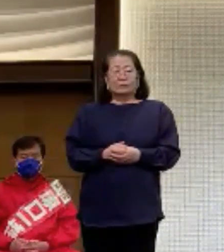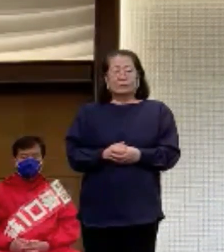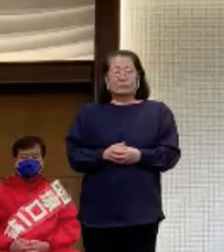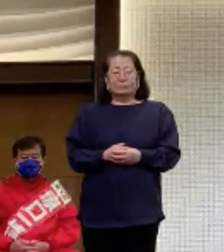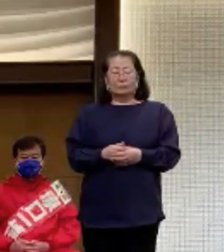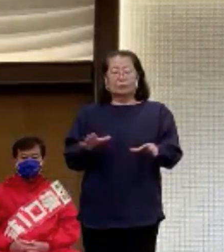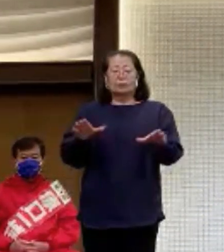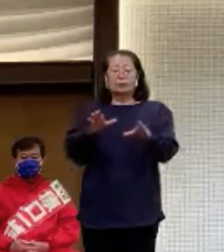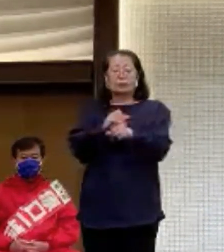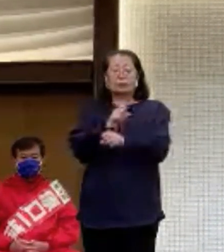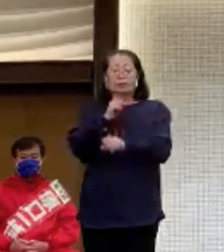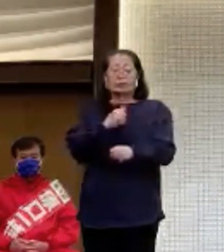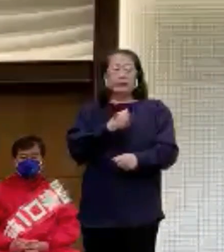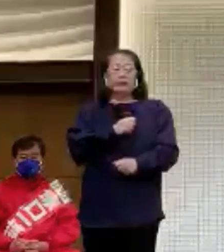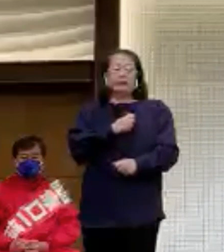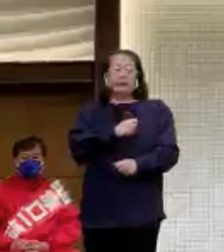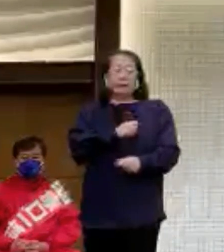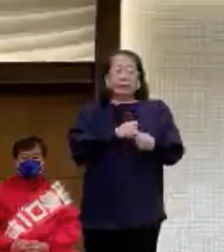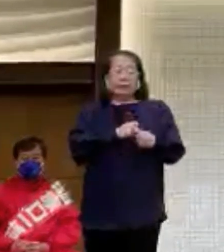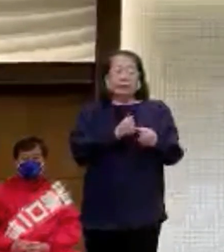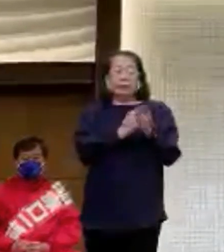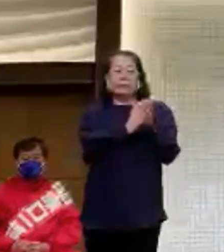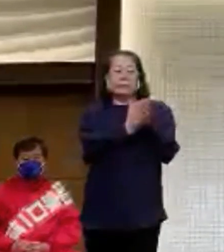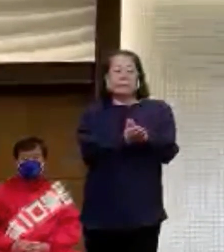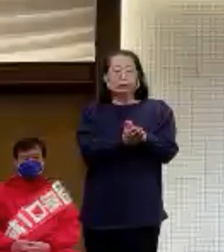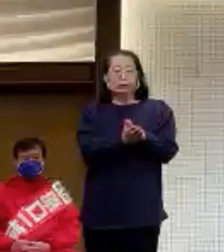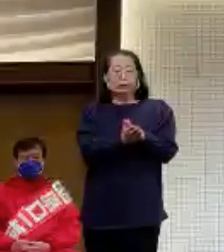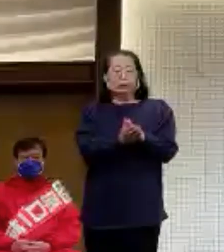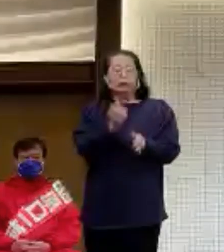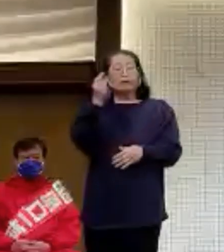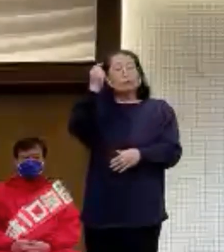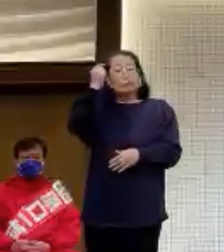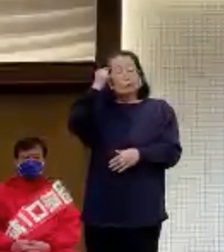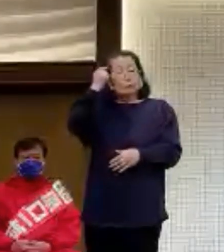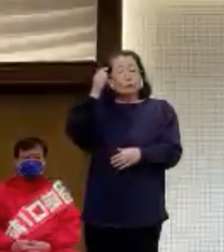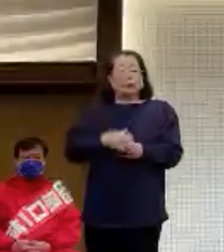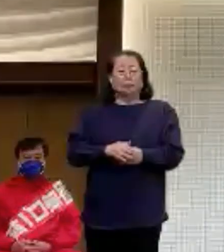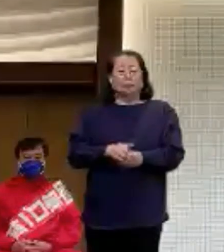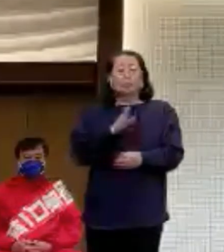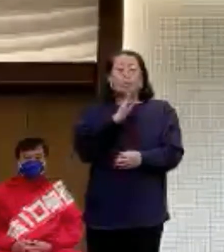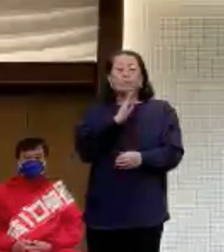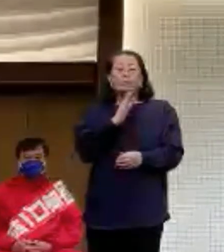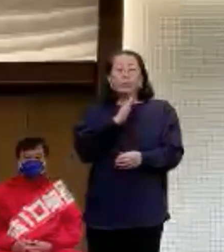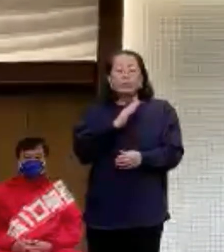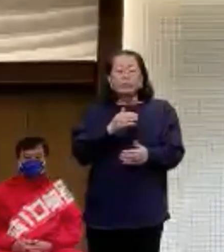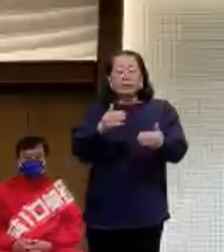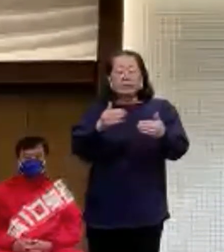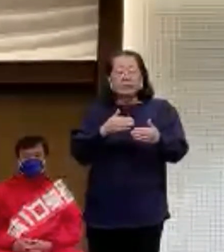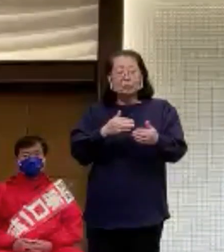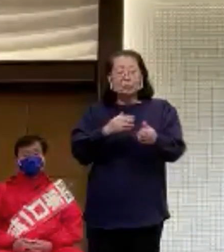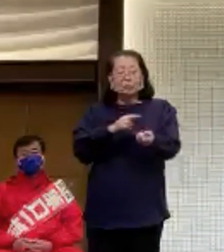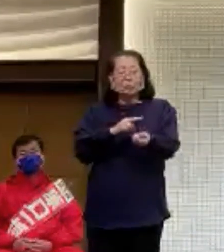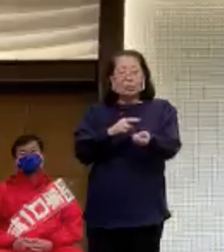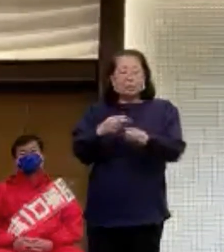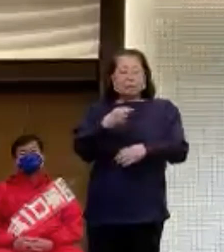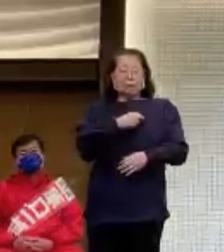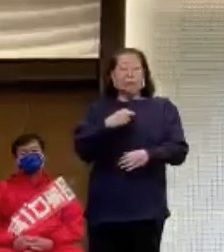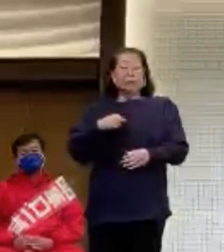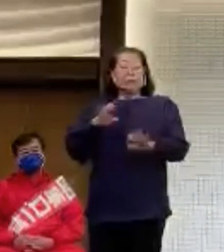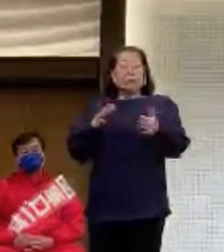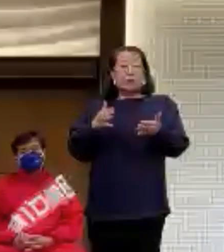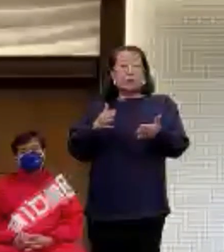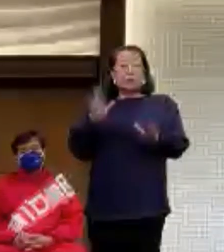失わなくてもいい命がなくなっていませんでしょうか。本当に必要な治療がされないまま